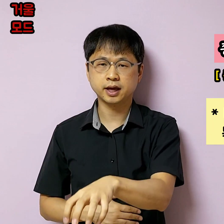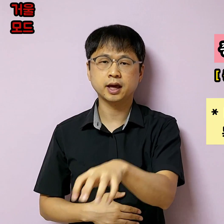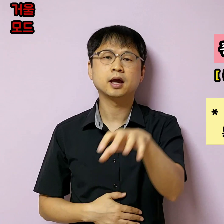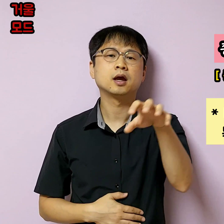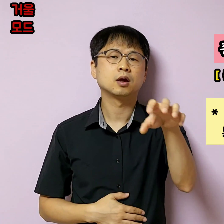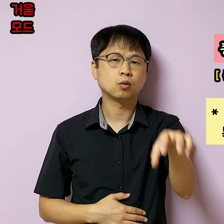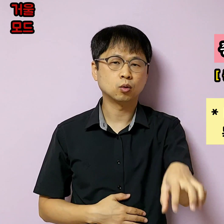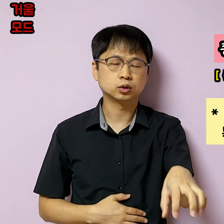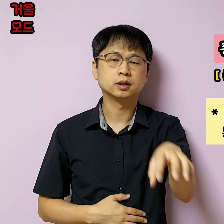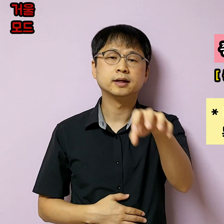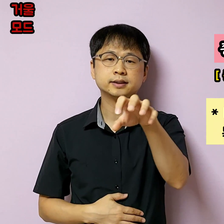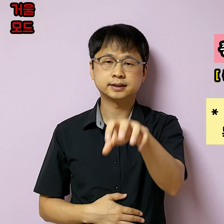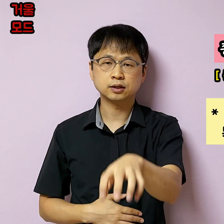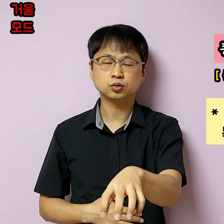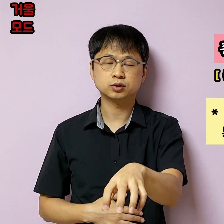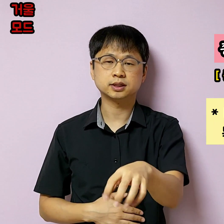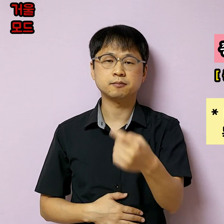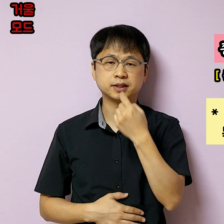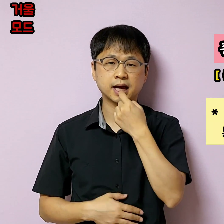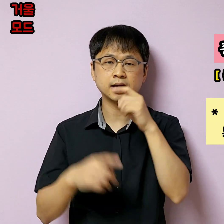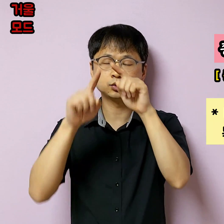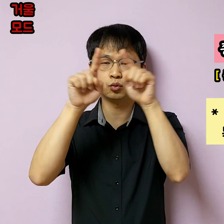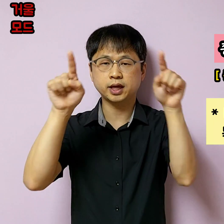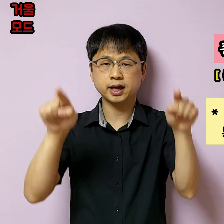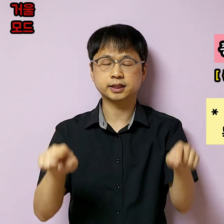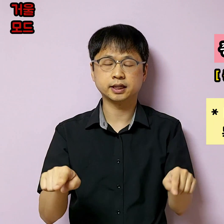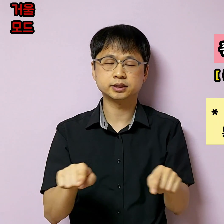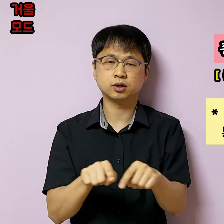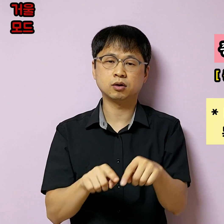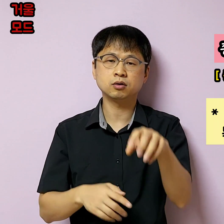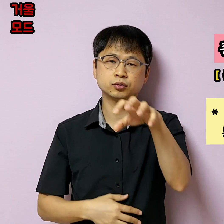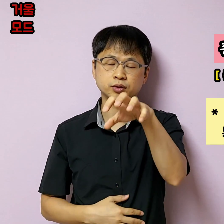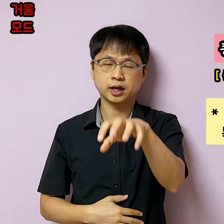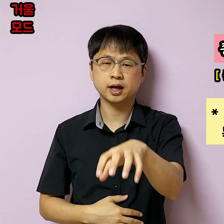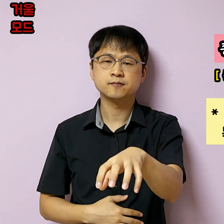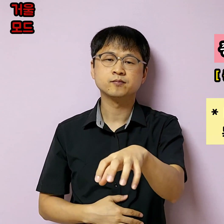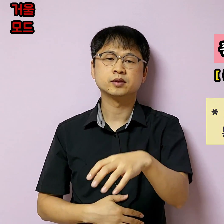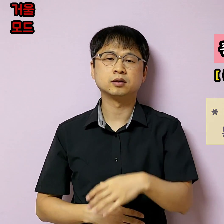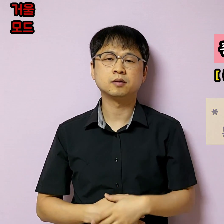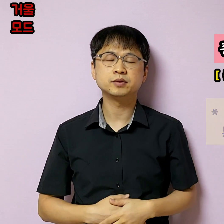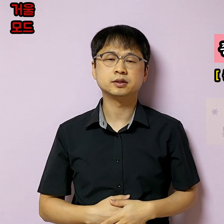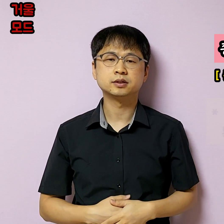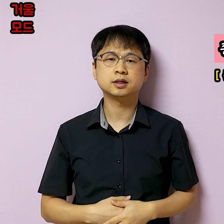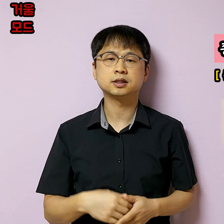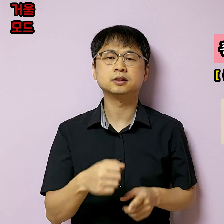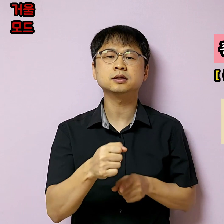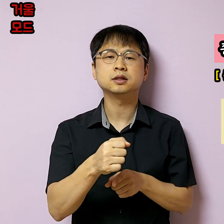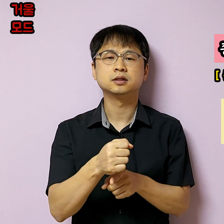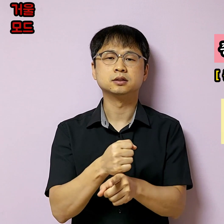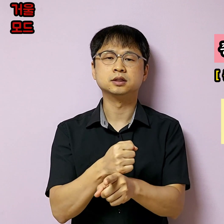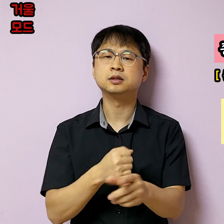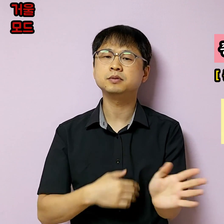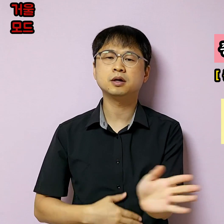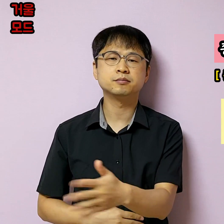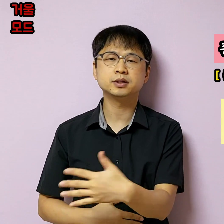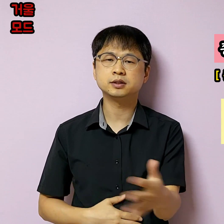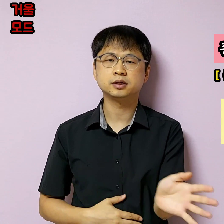어디에 곧 장소를 뜻합니다. 종이에가 되겠죠. 종이에 덧없는 여기서는 의미 없는